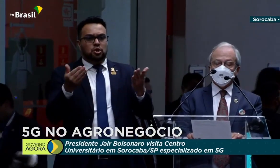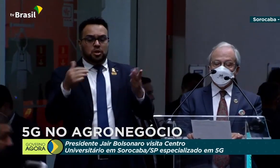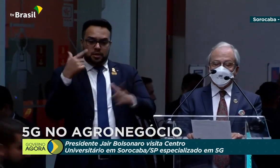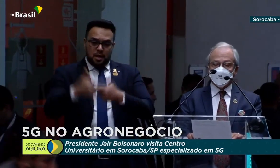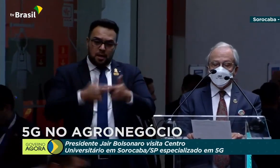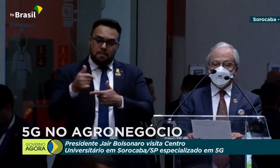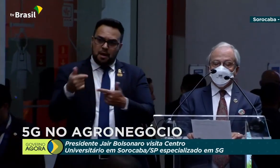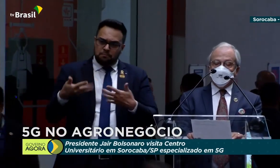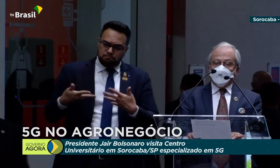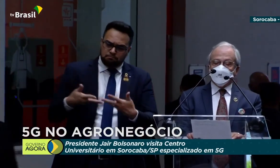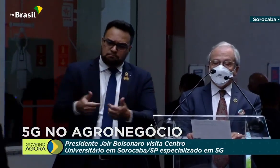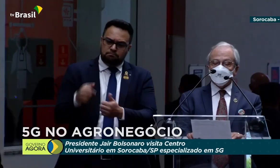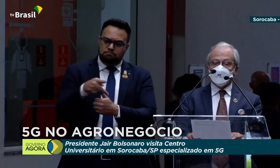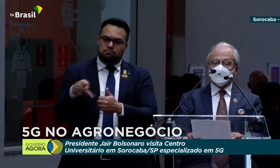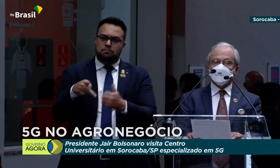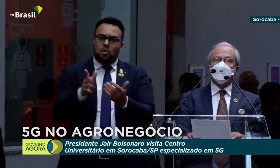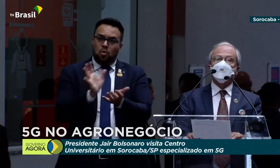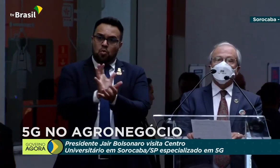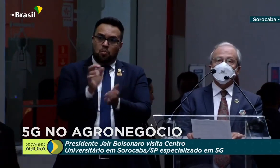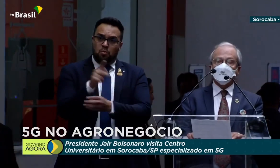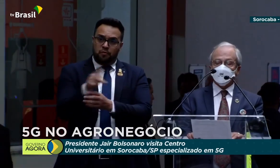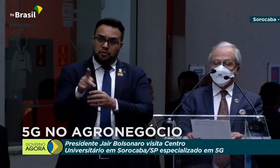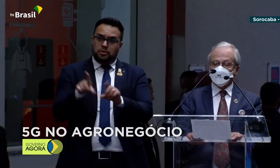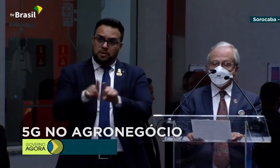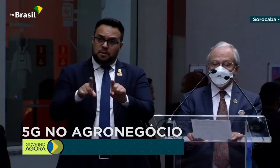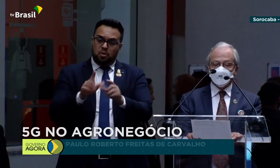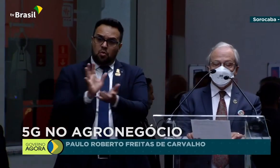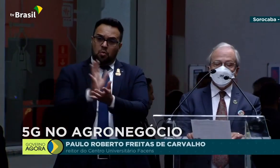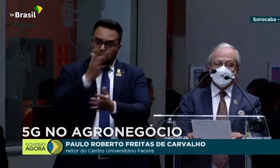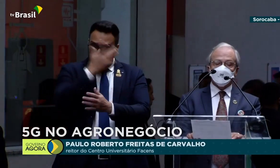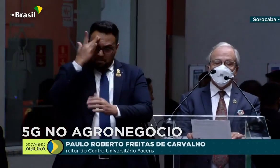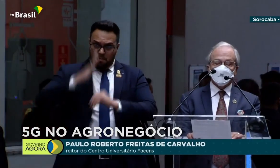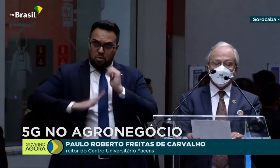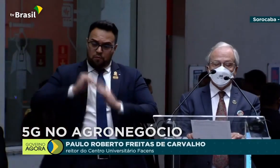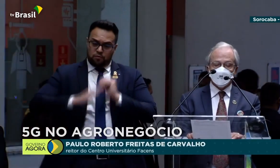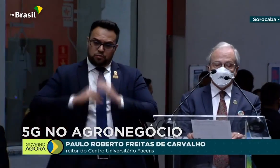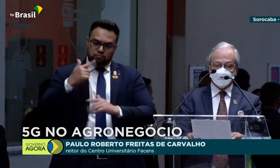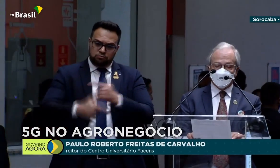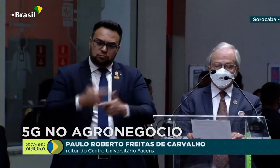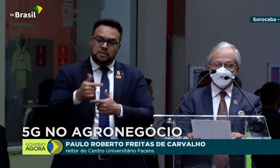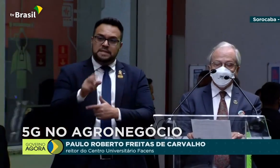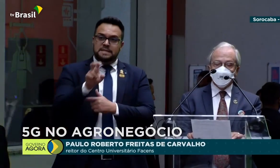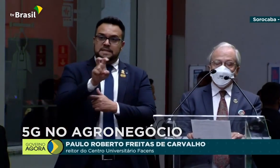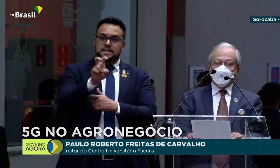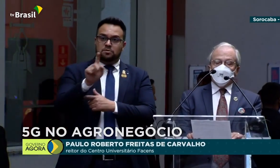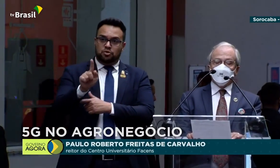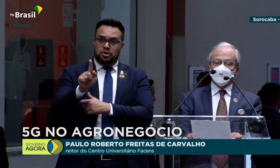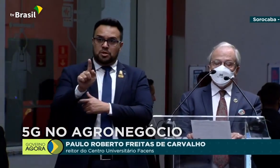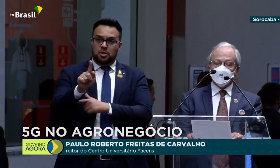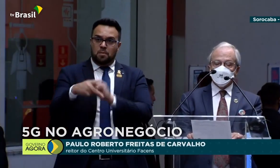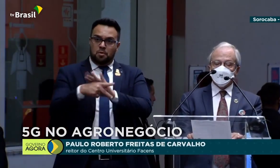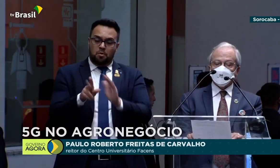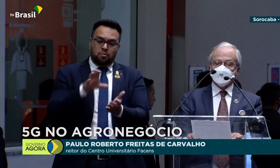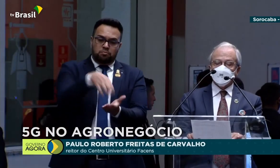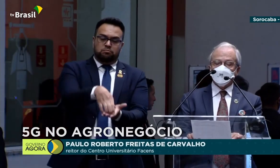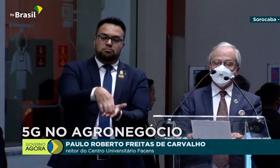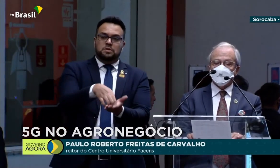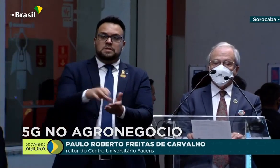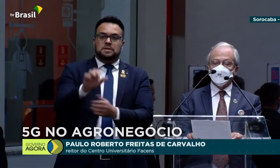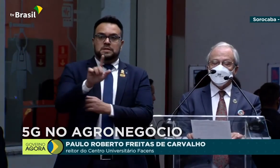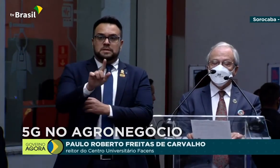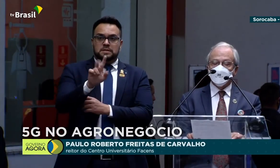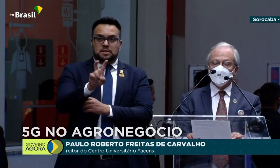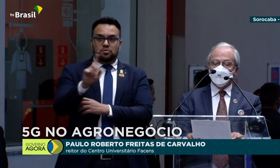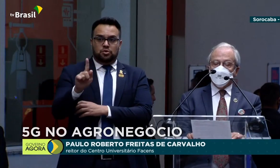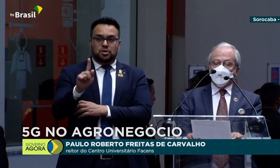que tanto se dedicou para que pudéssemos inaugurar esse nosso 5G Smart Campus Facens. O reconhecimento e prestígio